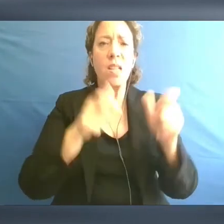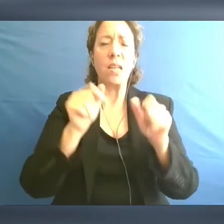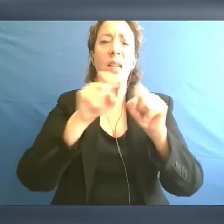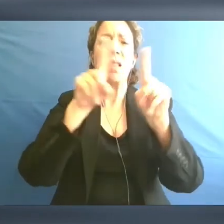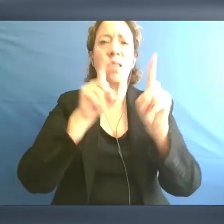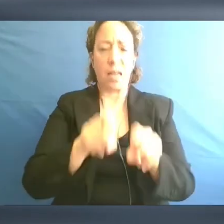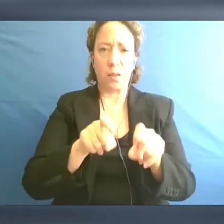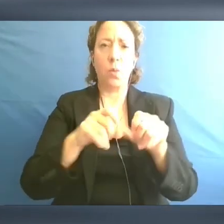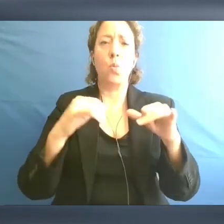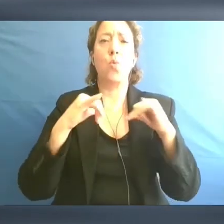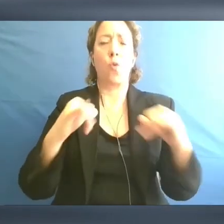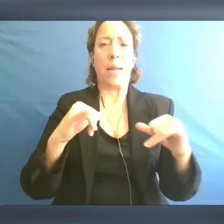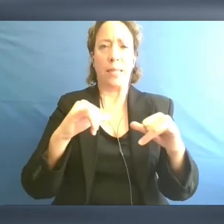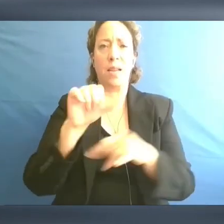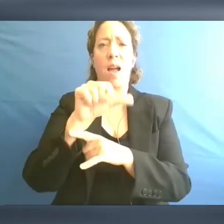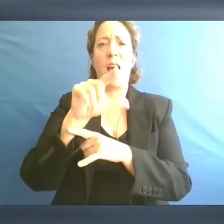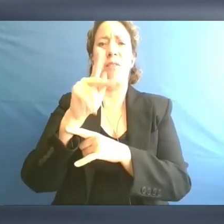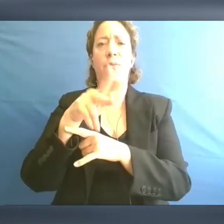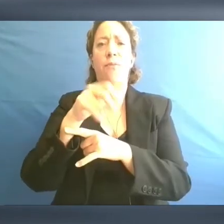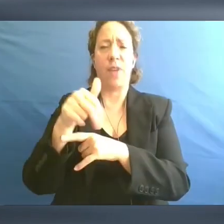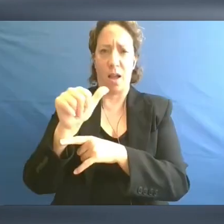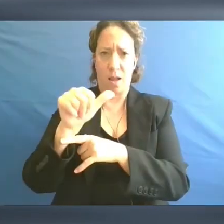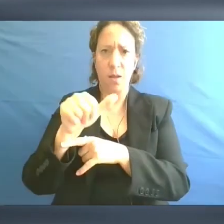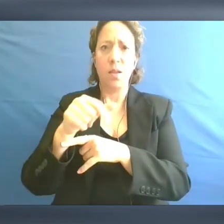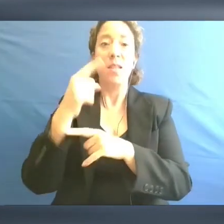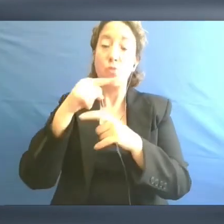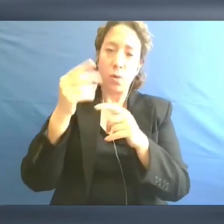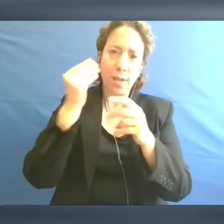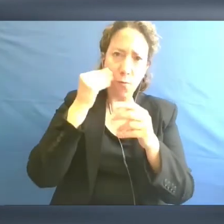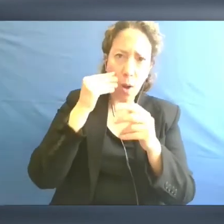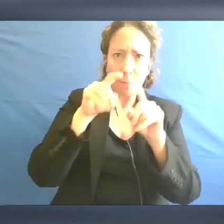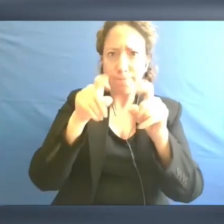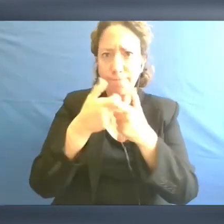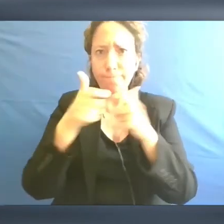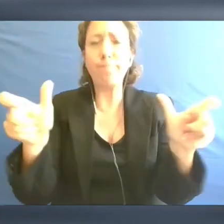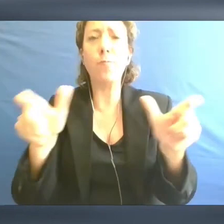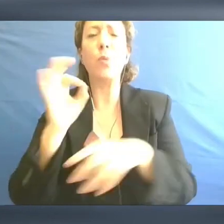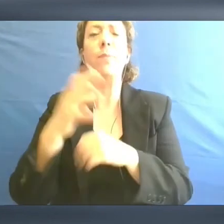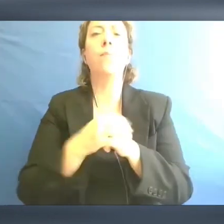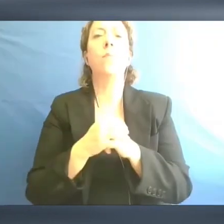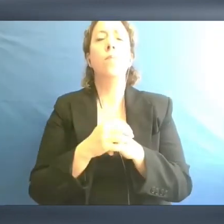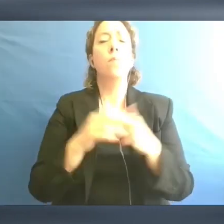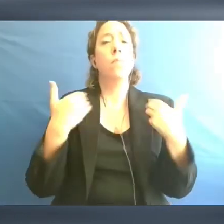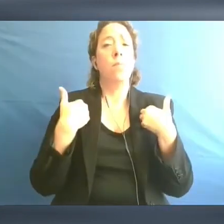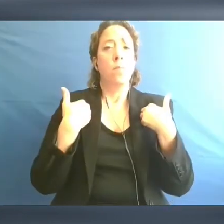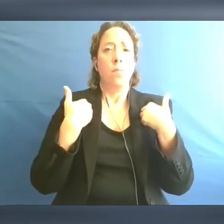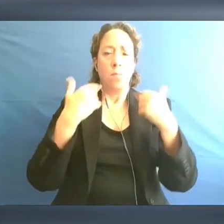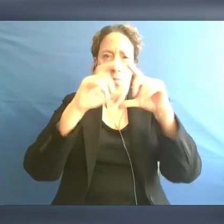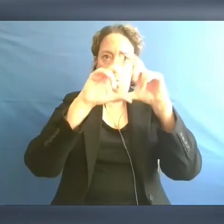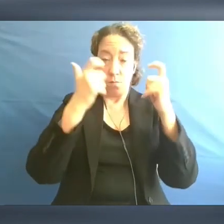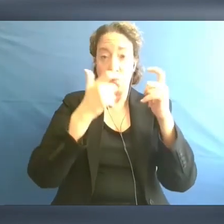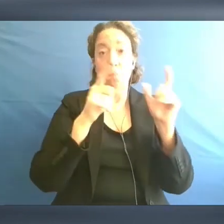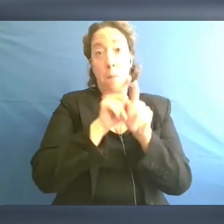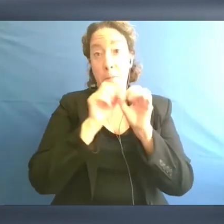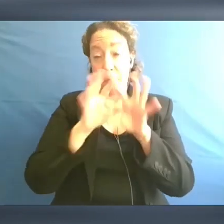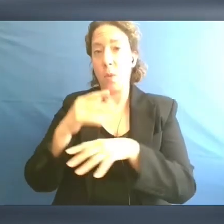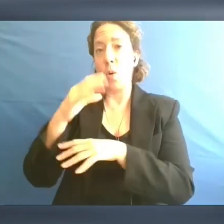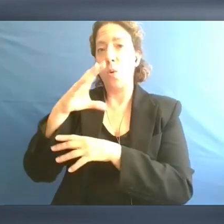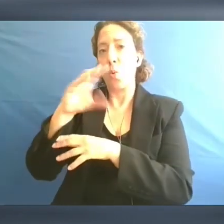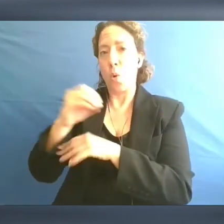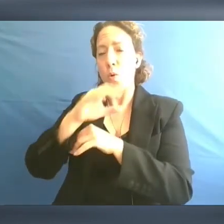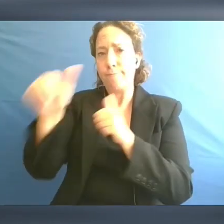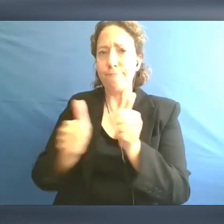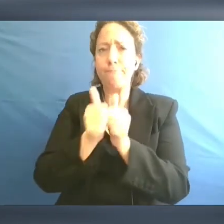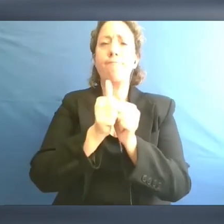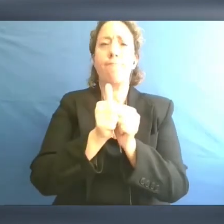Alpha, donc l'outil qu'on utilise pour effectuer nos tests d'accessibilité. Si je viens vous parler aujourd'hui, c'est aussi en tant que co-responsable du groupe d'intérêt